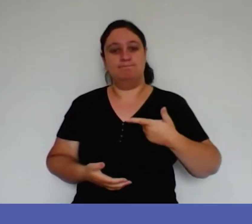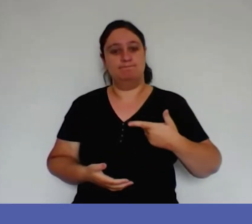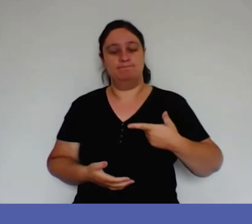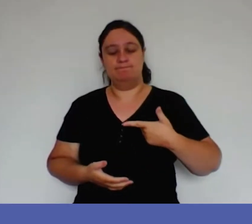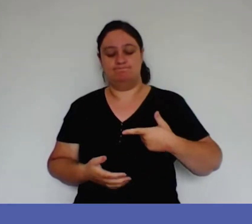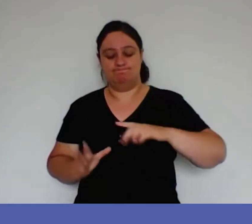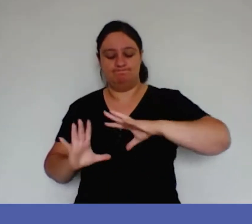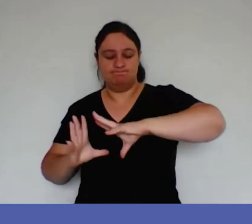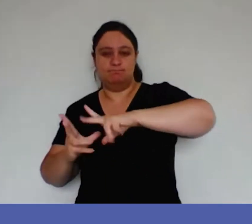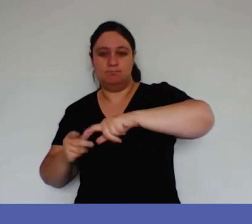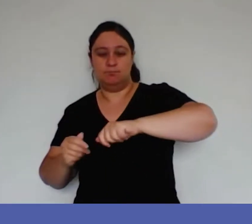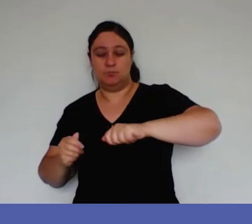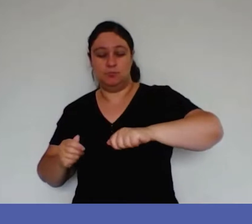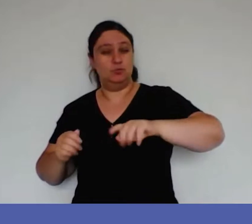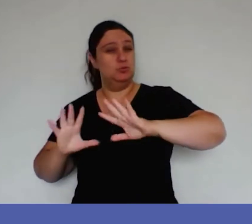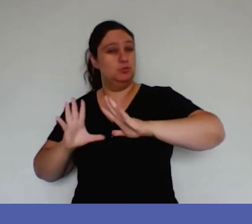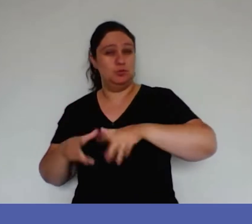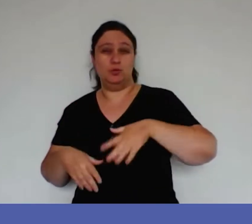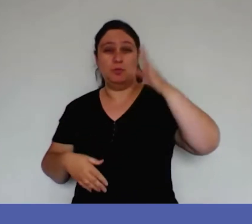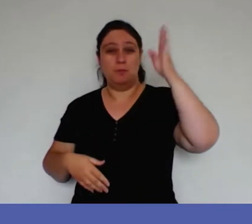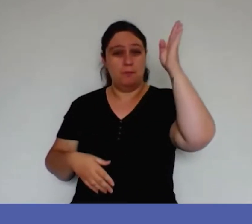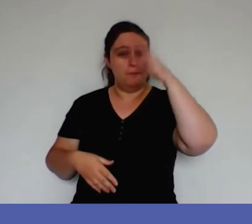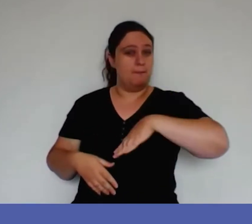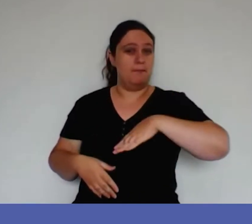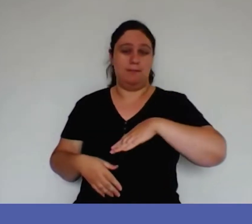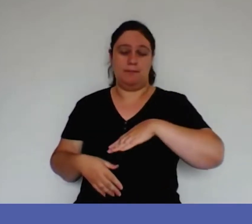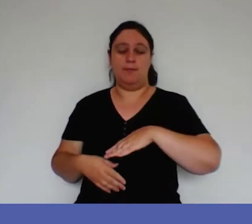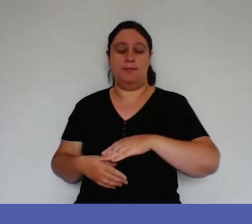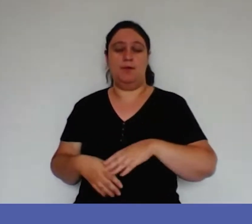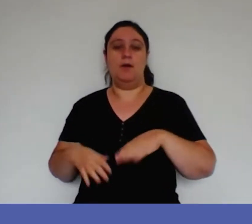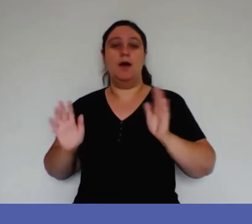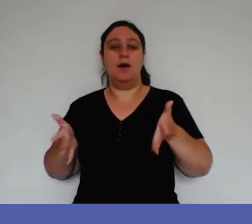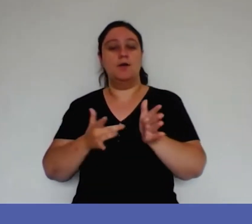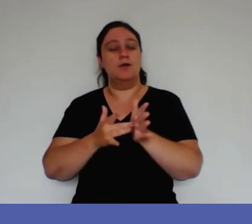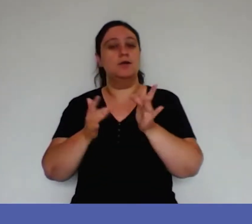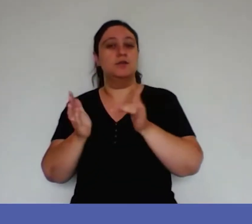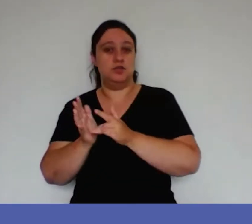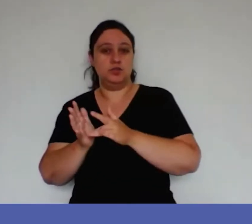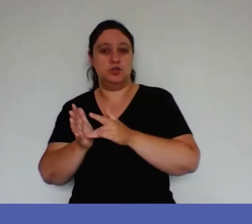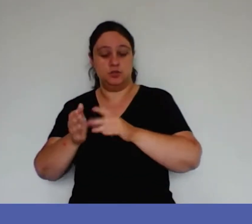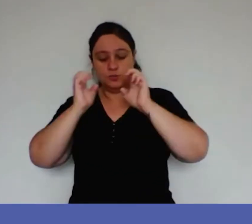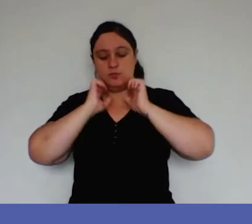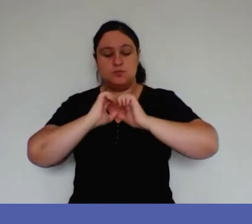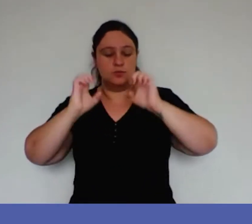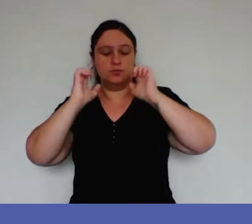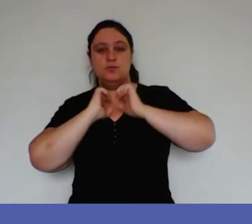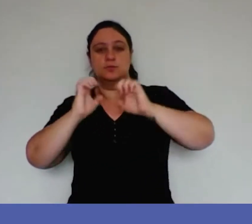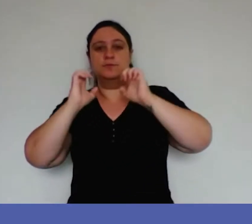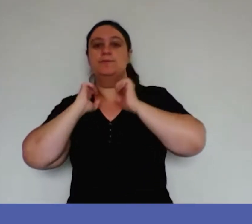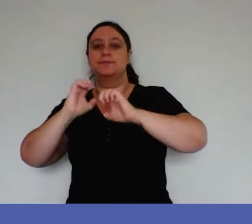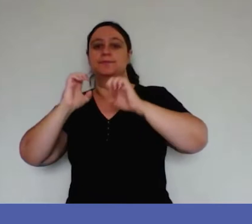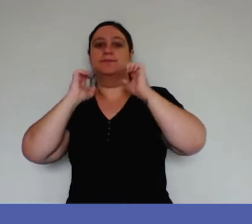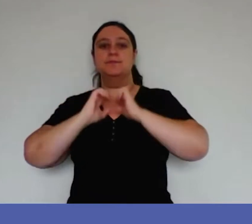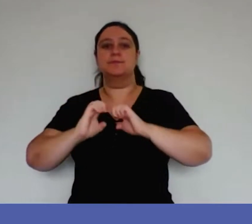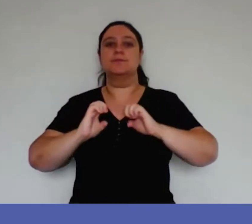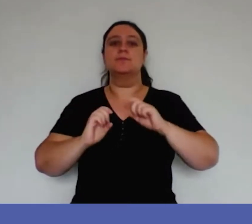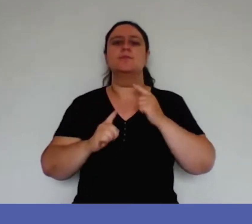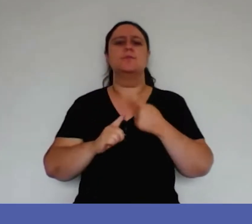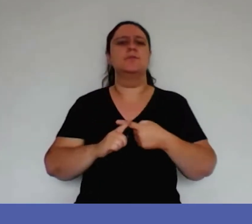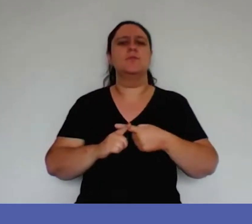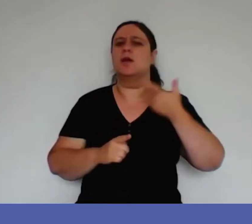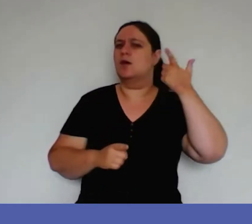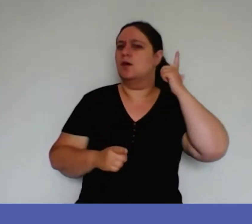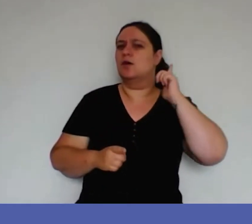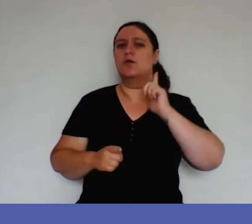E agora Jesus, como rei do reino dos céus, ele veio pregar o evangelho do reino para conseguir os cidadãos do reino